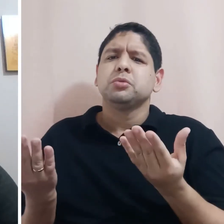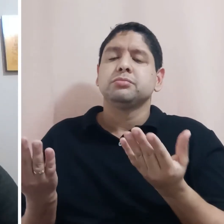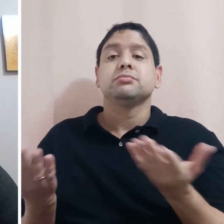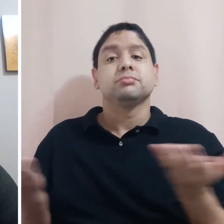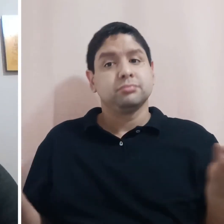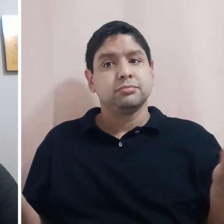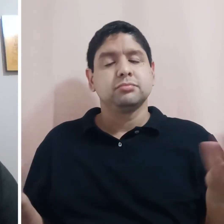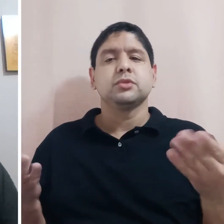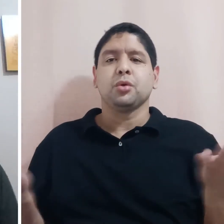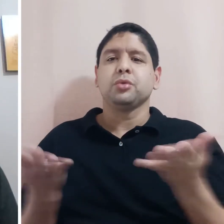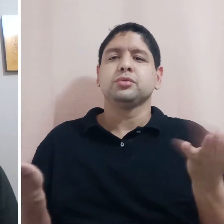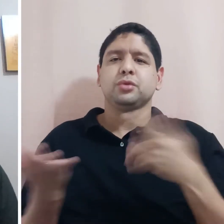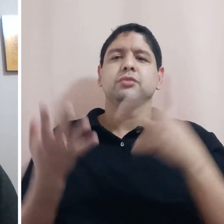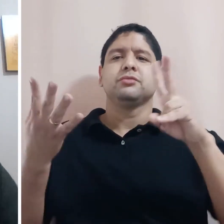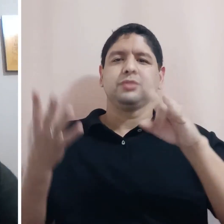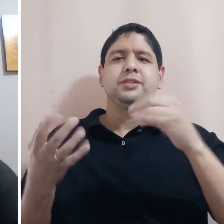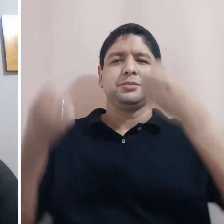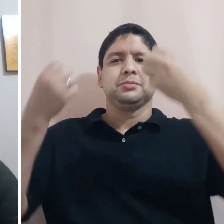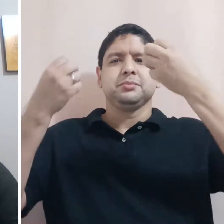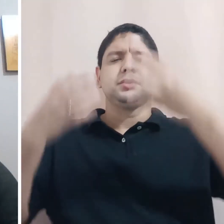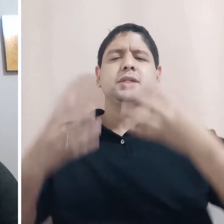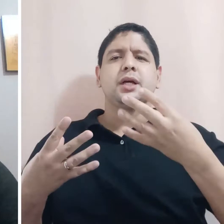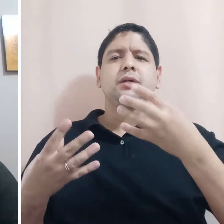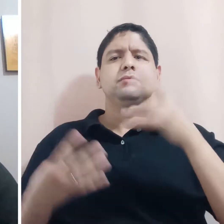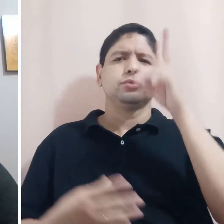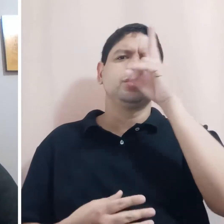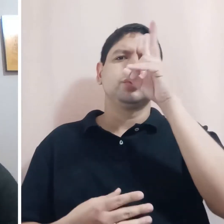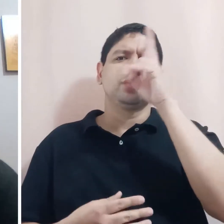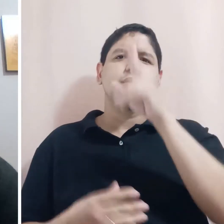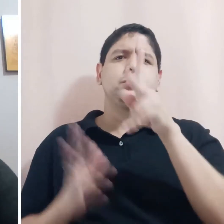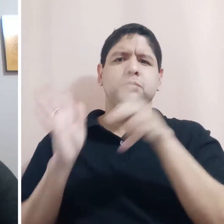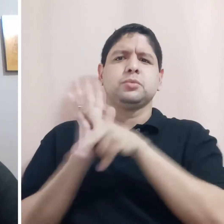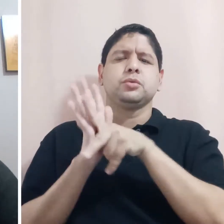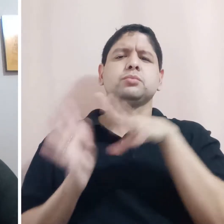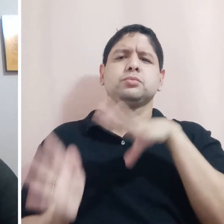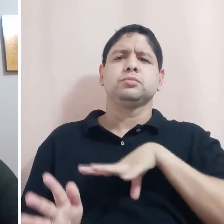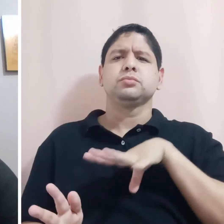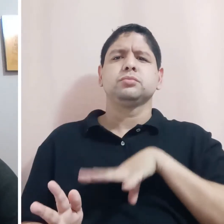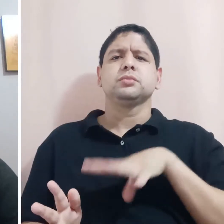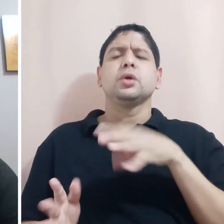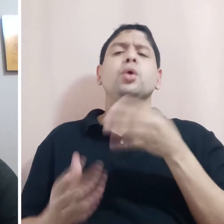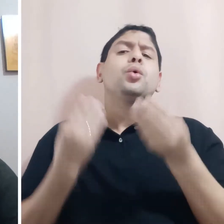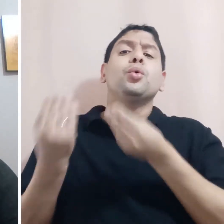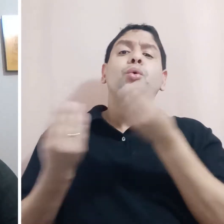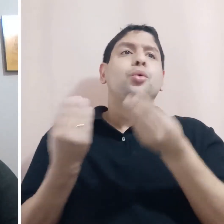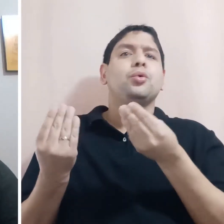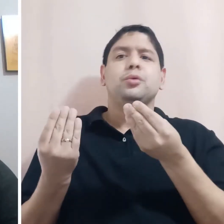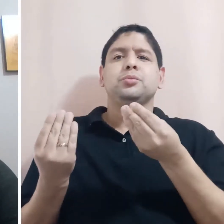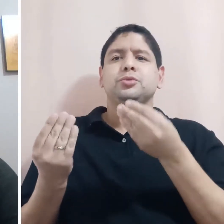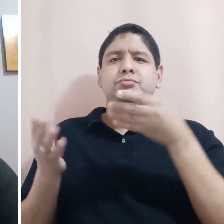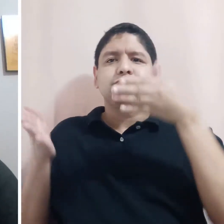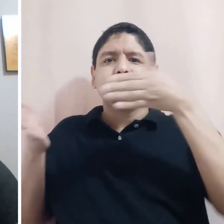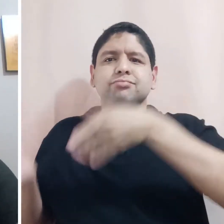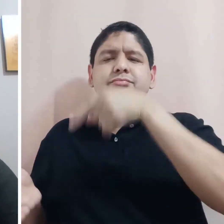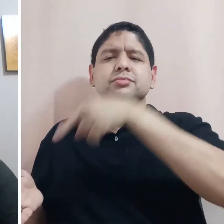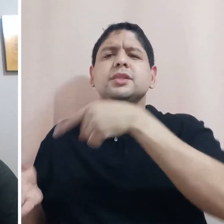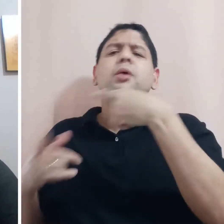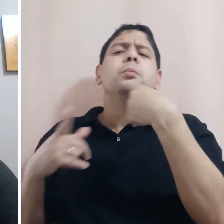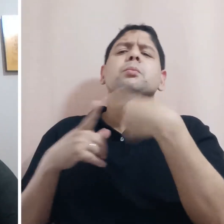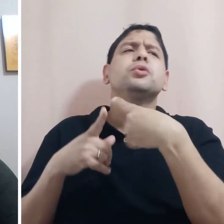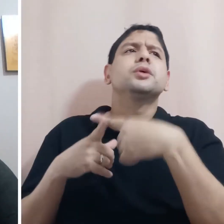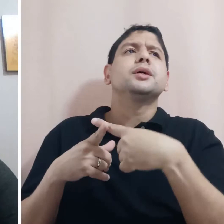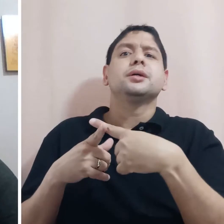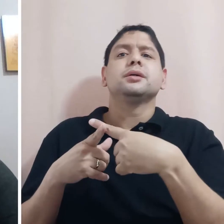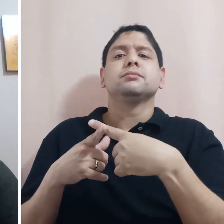Brasil? Então a gente vai hoje tentar explicar um pouquinho aí dessa história, Como